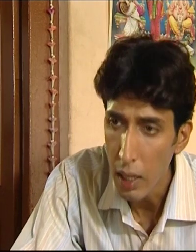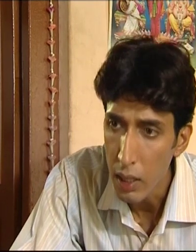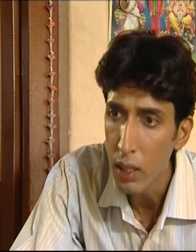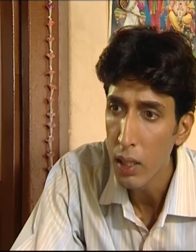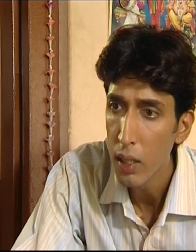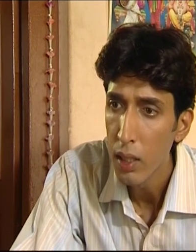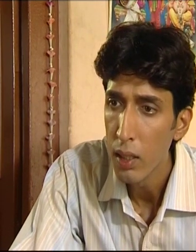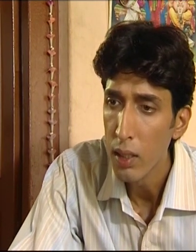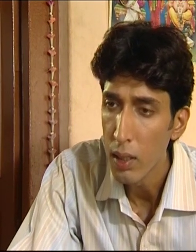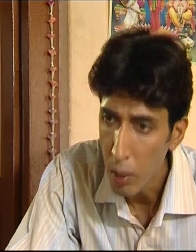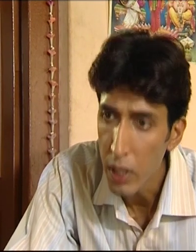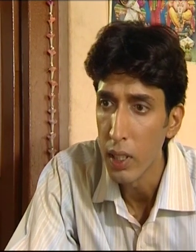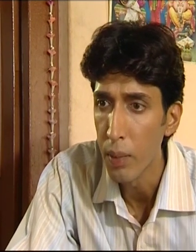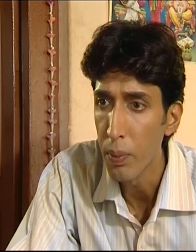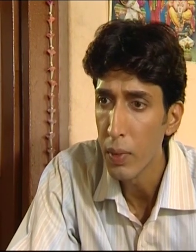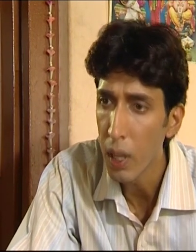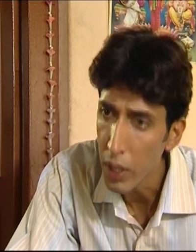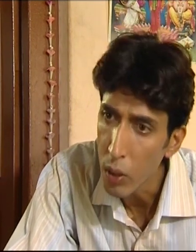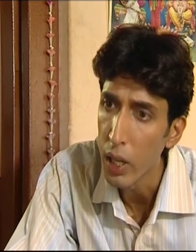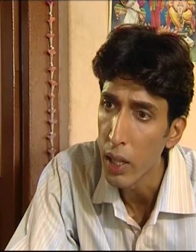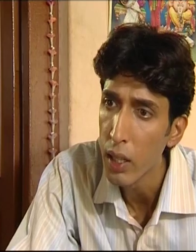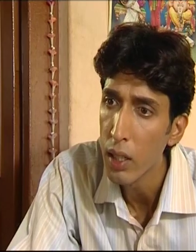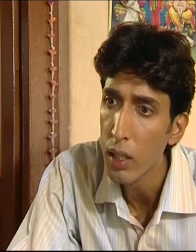चाची जी, सब्र कीजिए, सब ठीक हो जाएगा।